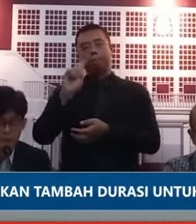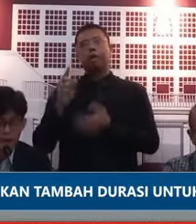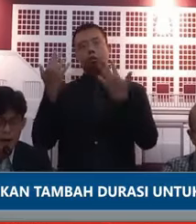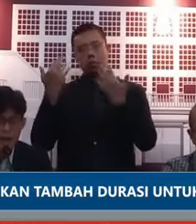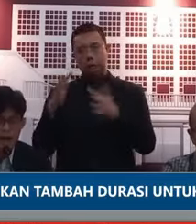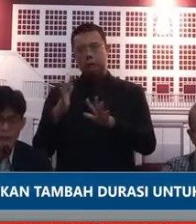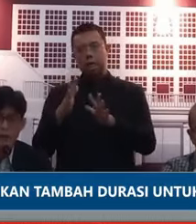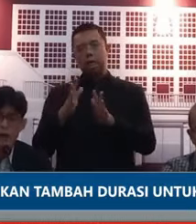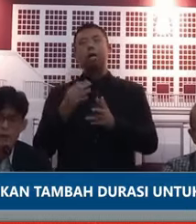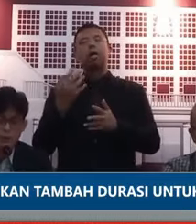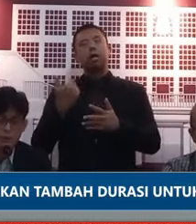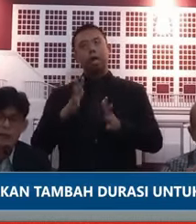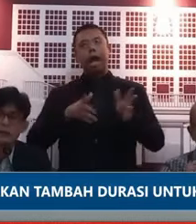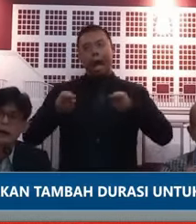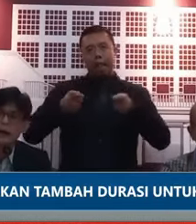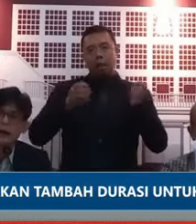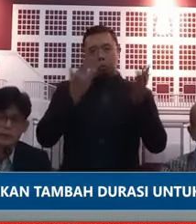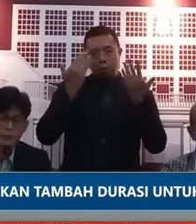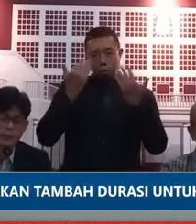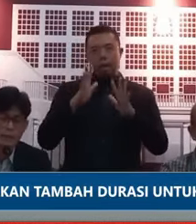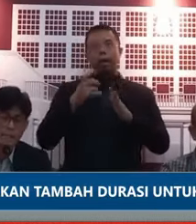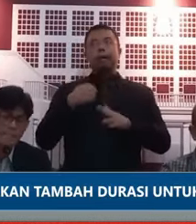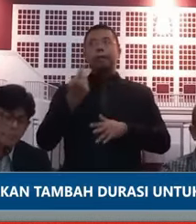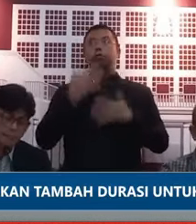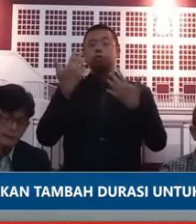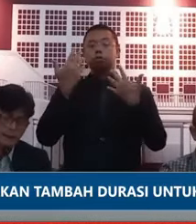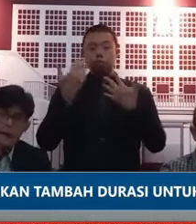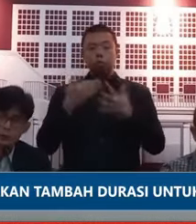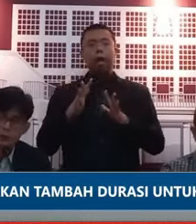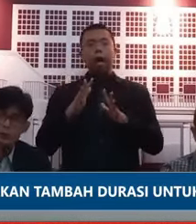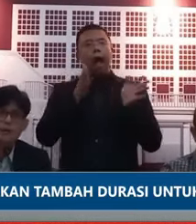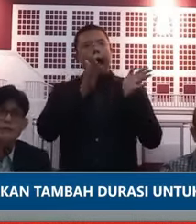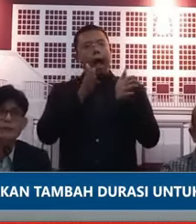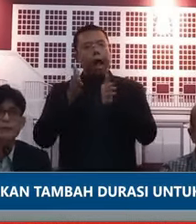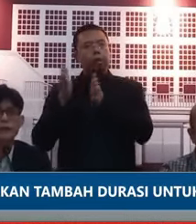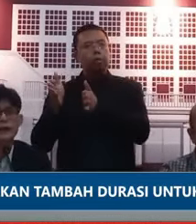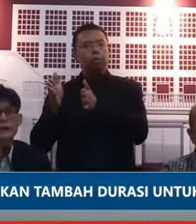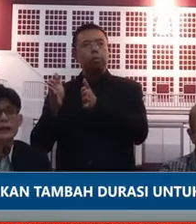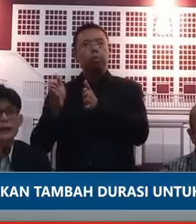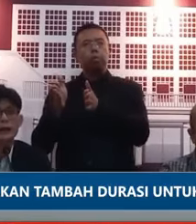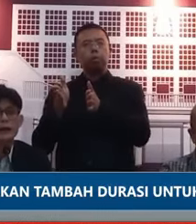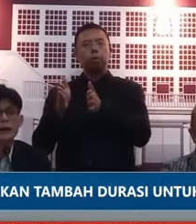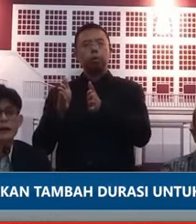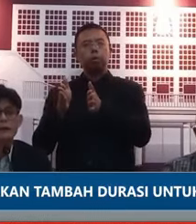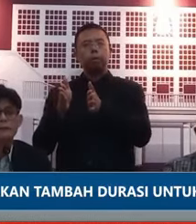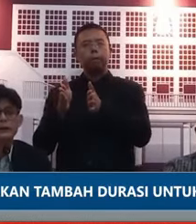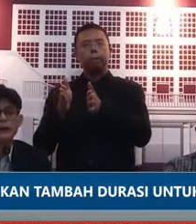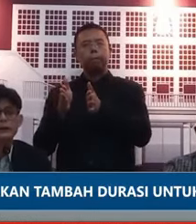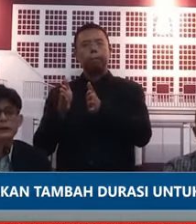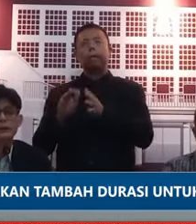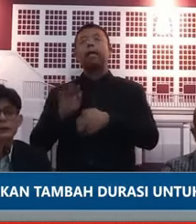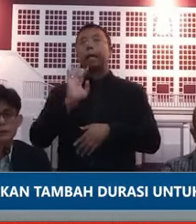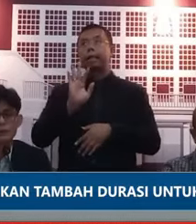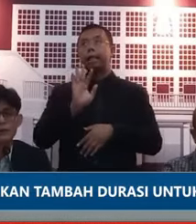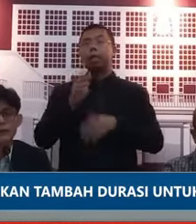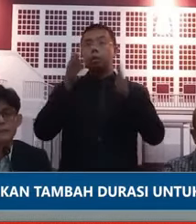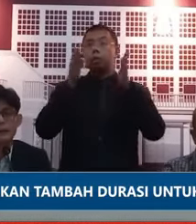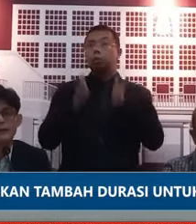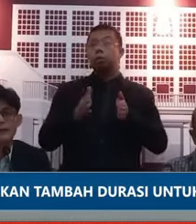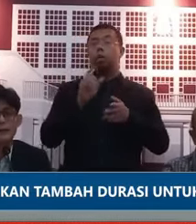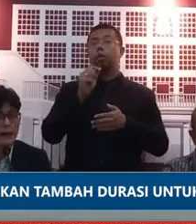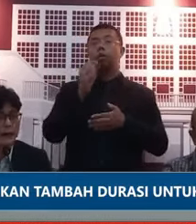sudah kelola itu dan kami sudah atur, dan kemudian nanti di khusus